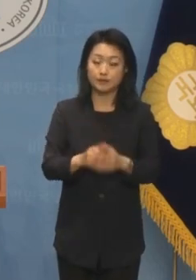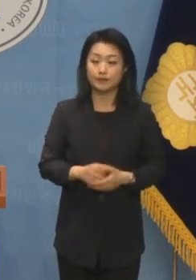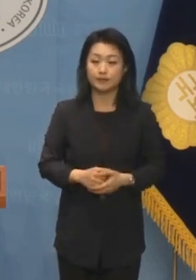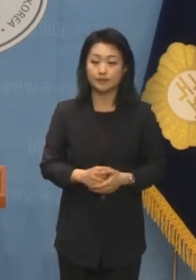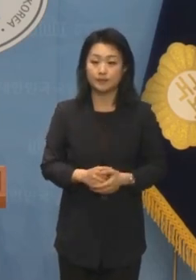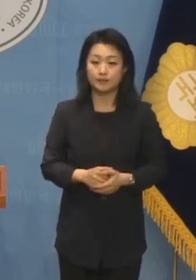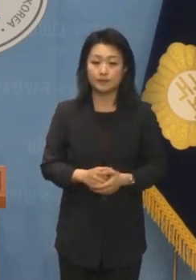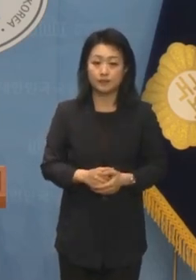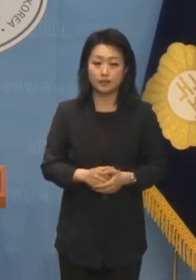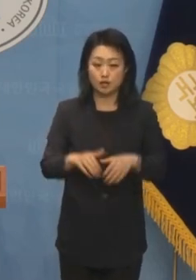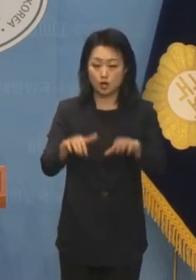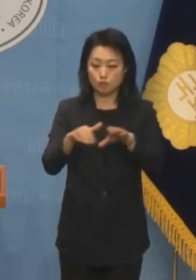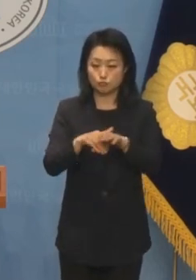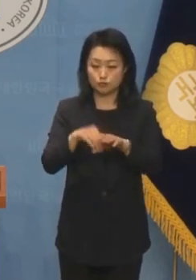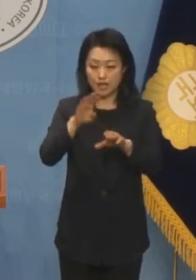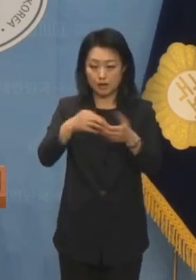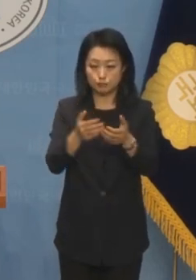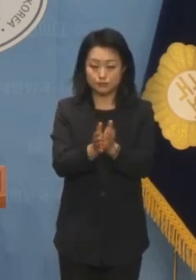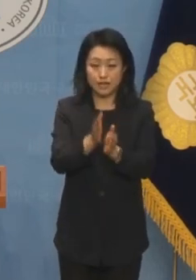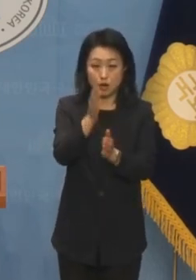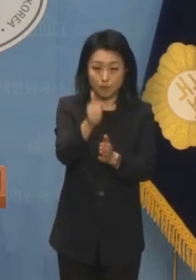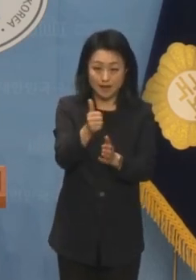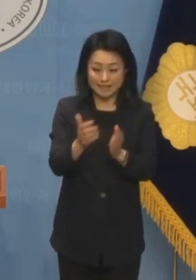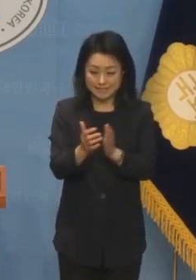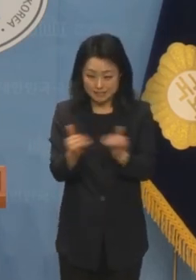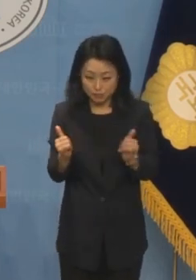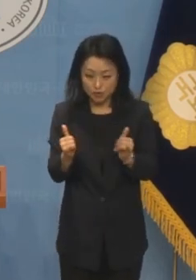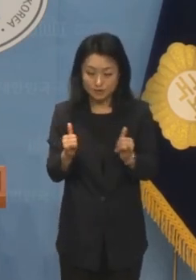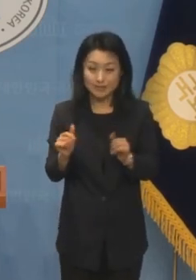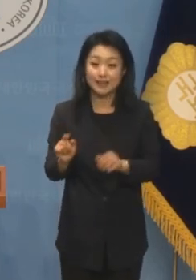원안대로 문광부 장관과 직원들로 대표단을